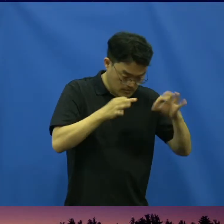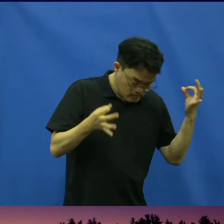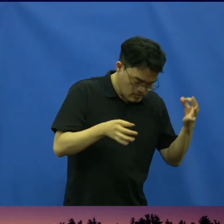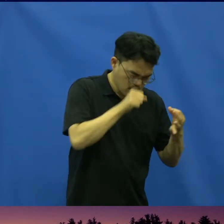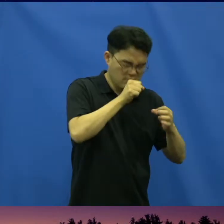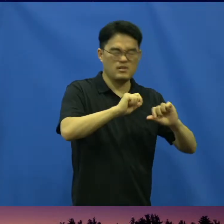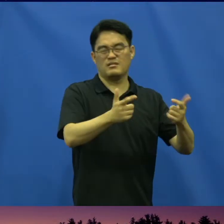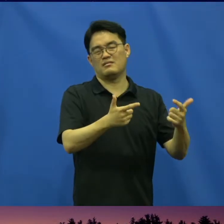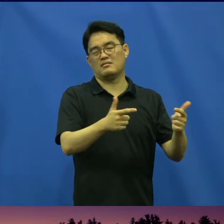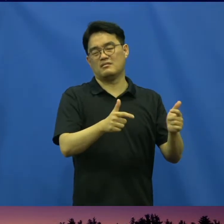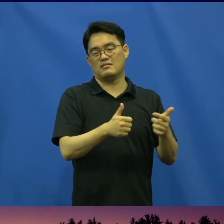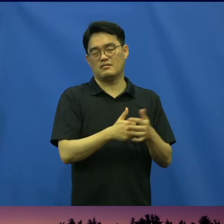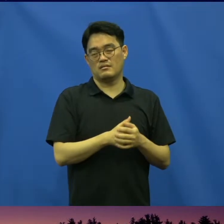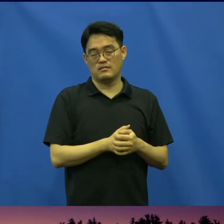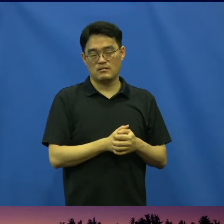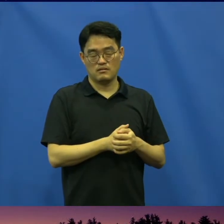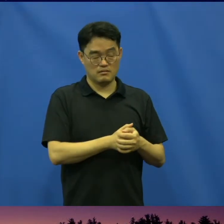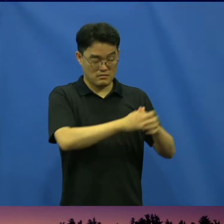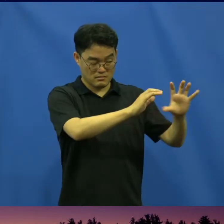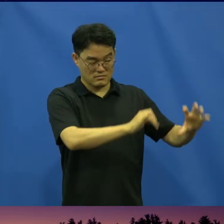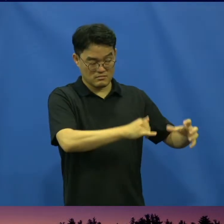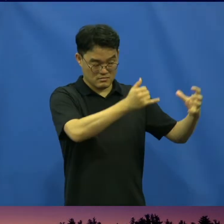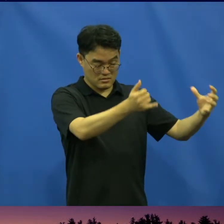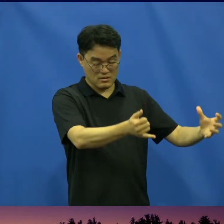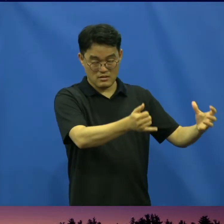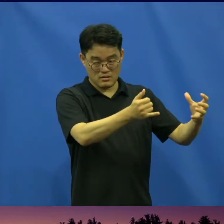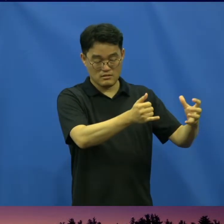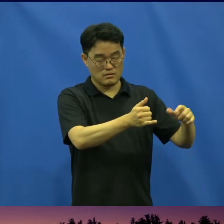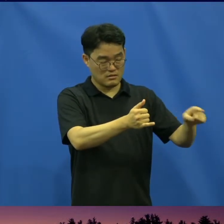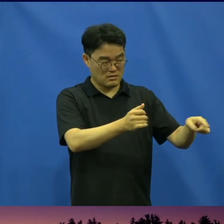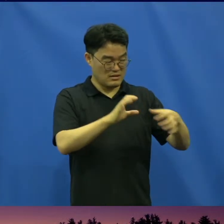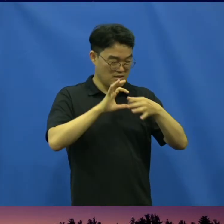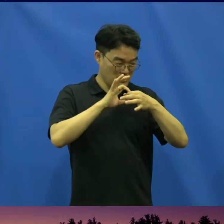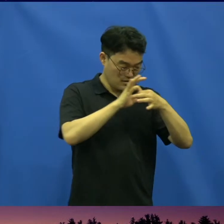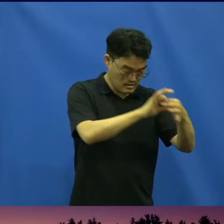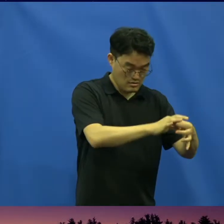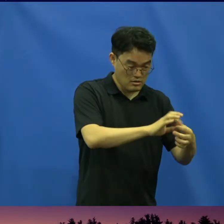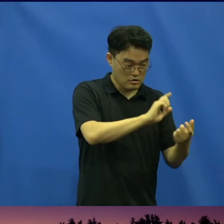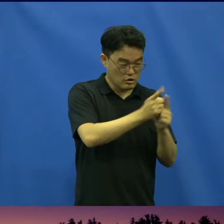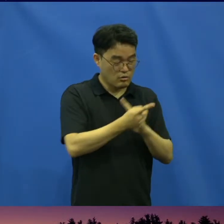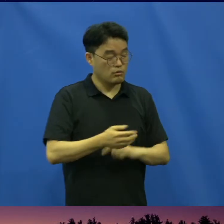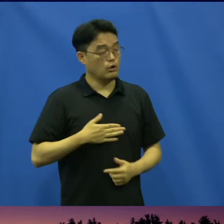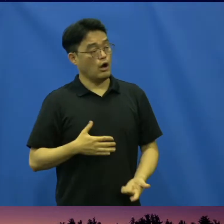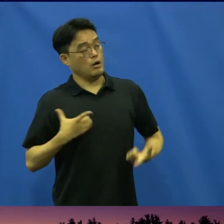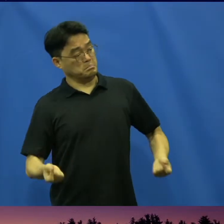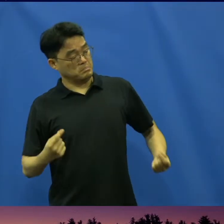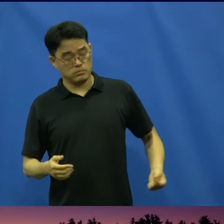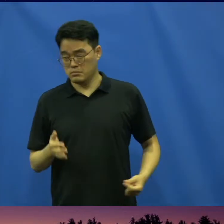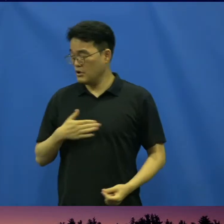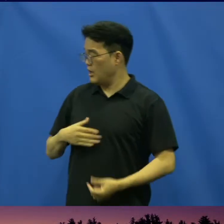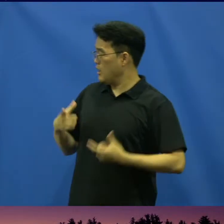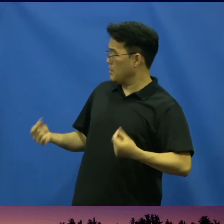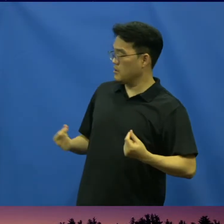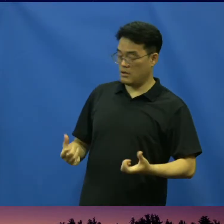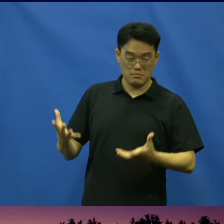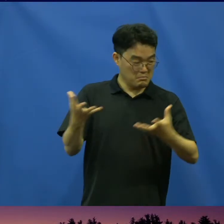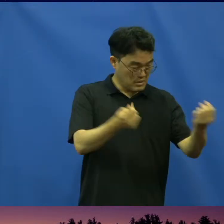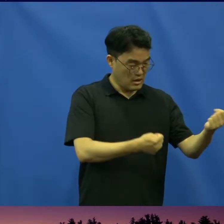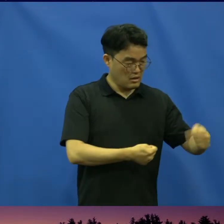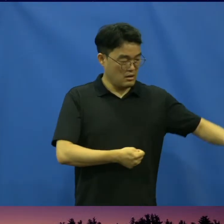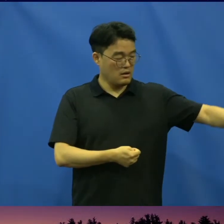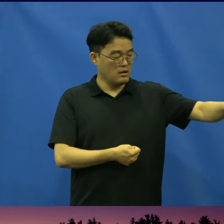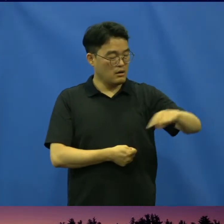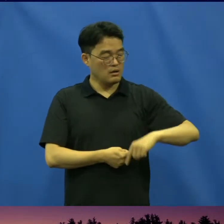판단하고 정죄하고 비난을 하기 때문에 결국은 인간은 자기가 옳다고 여기는 길을 갑니다. 그러나 그 길은 망하는 길이라는